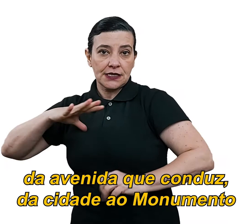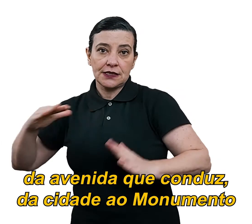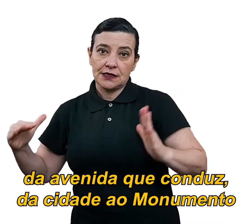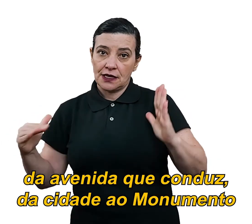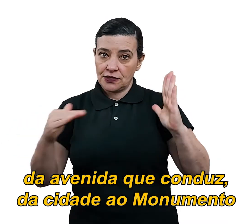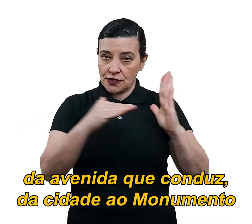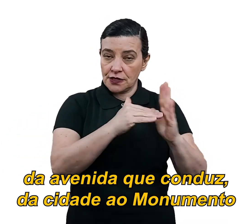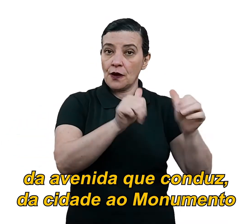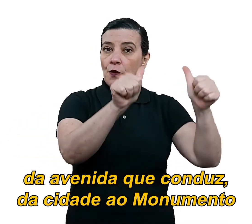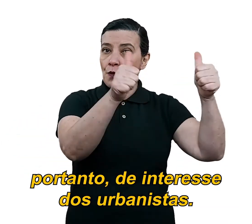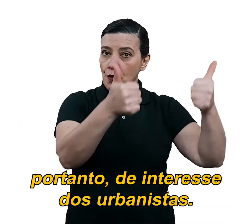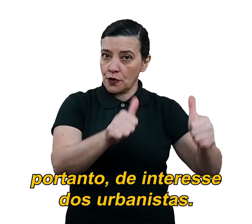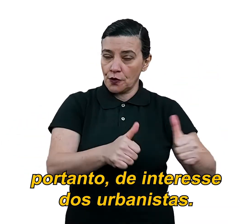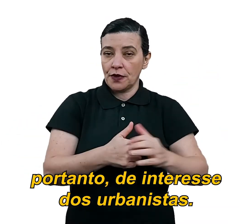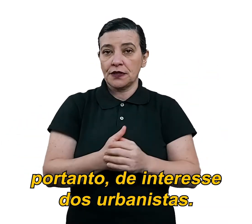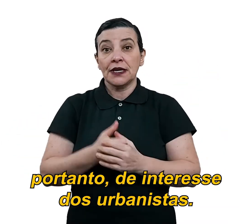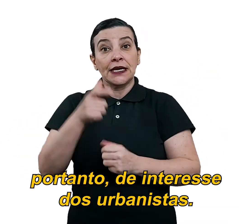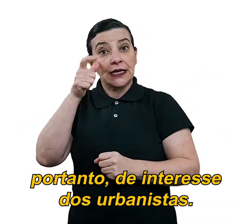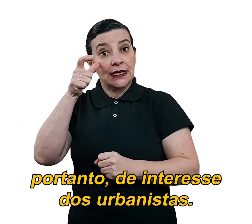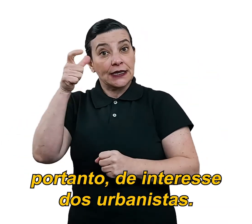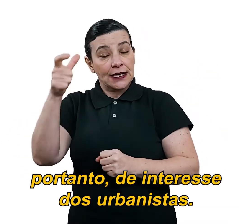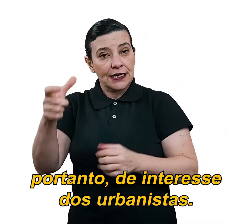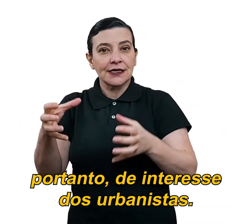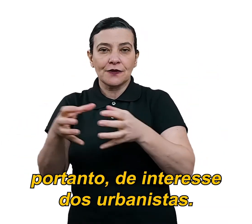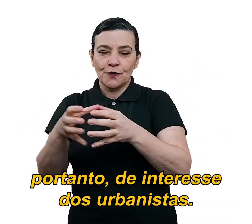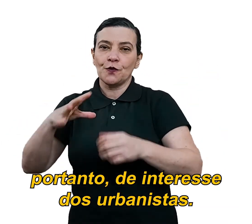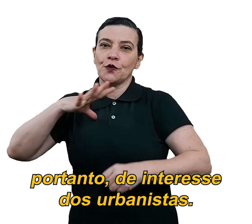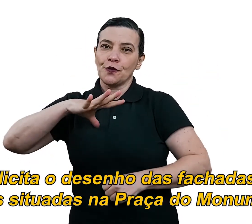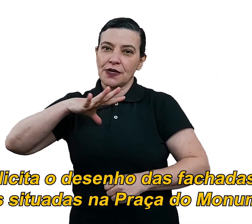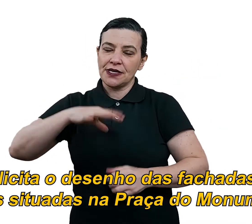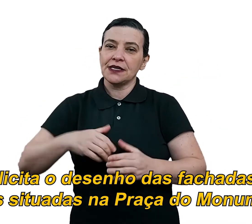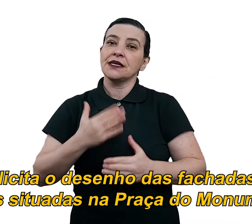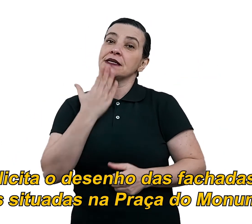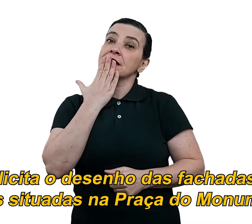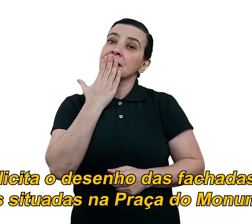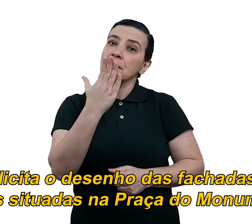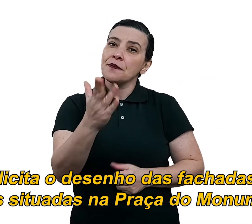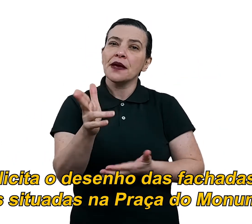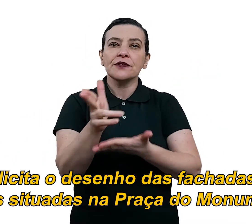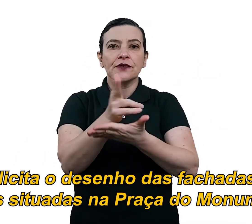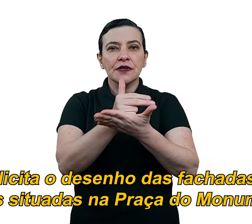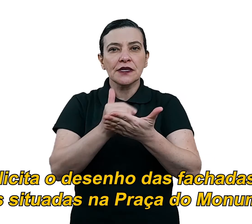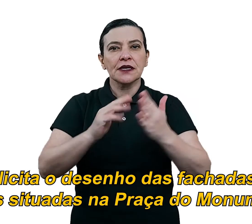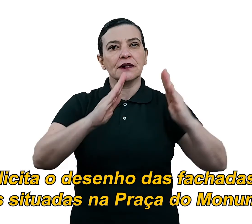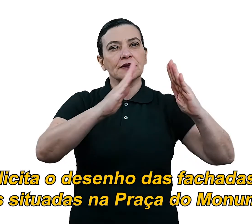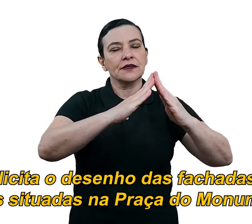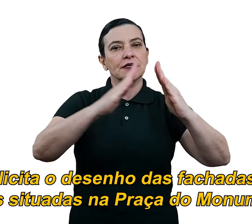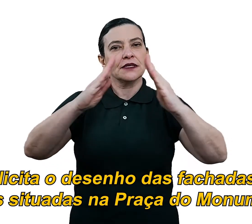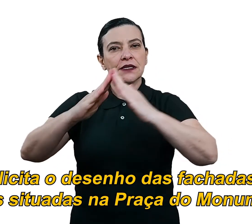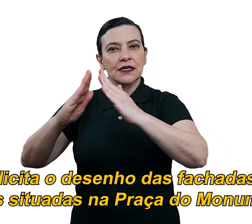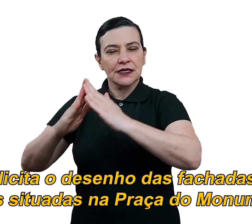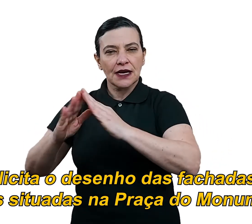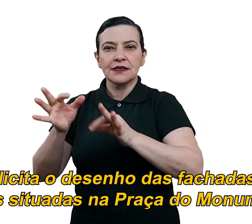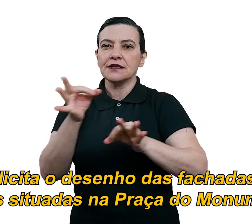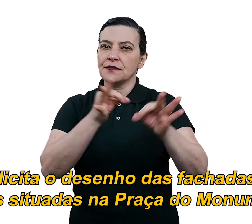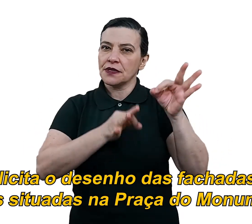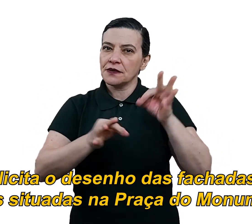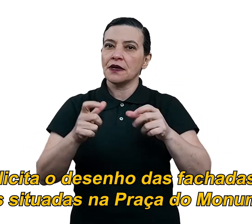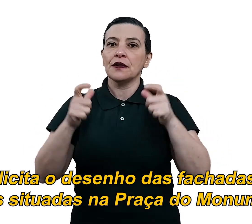da cidade ao monumento, portanto, de interesse dos urbanistas, e solicita o desenho das fachadas das